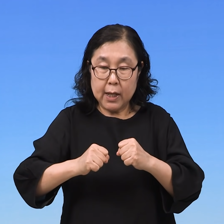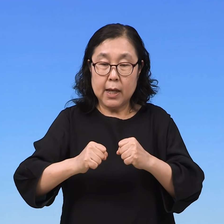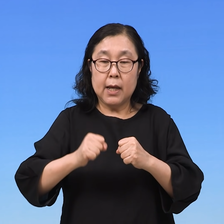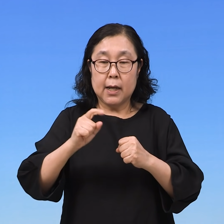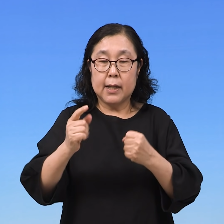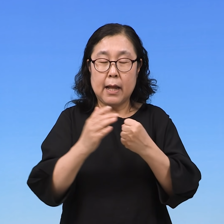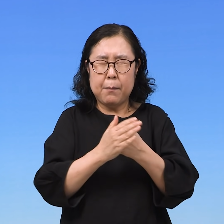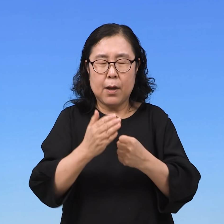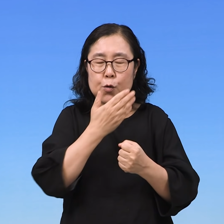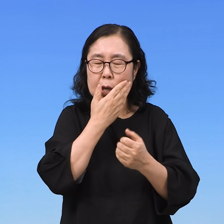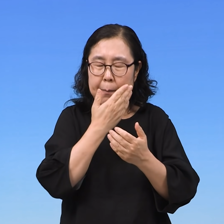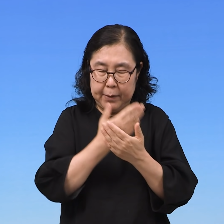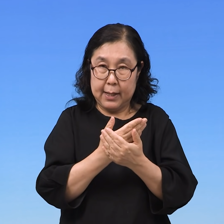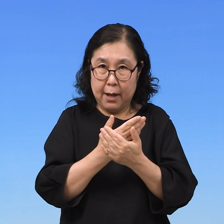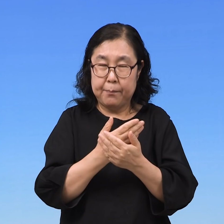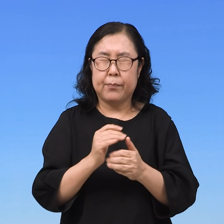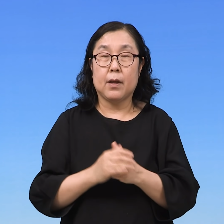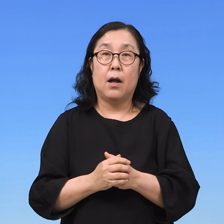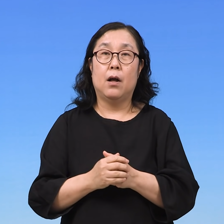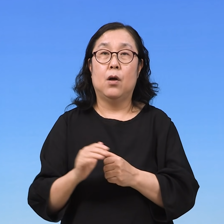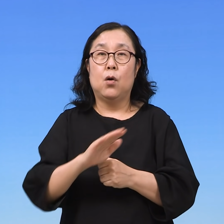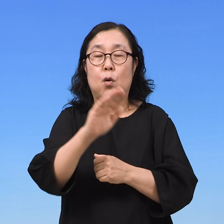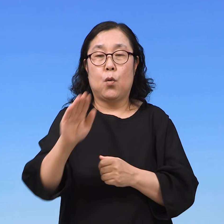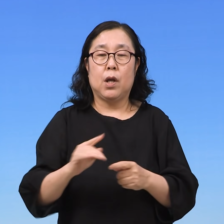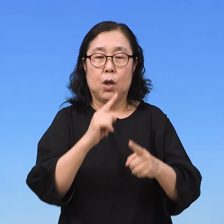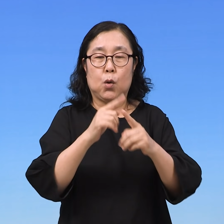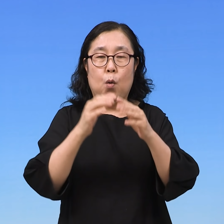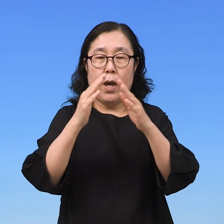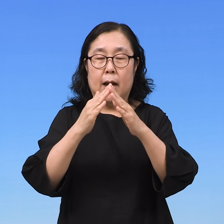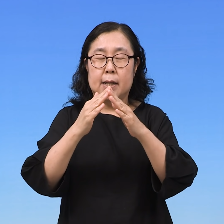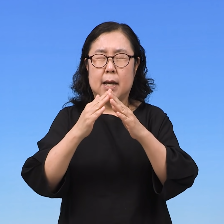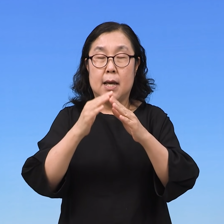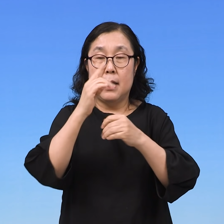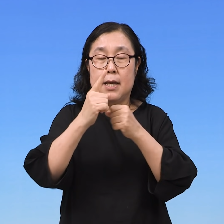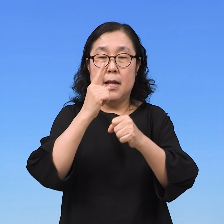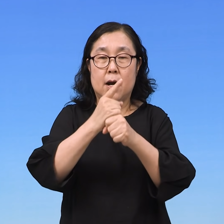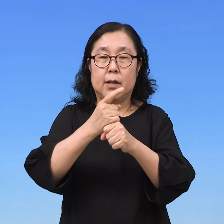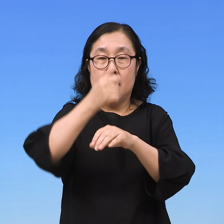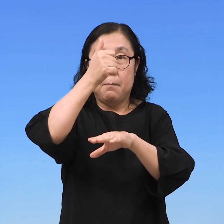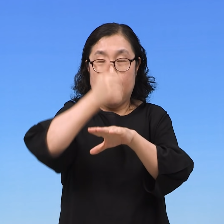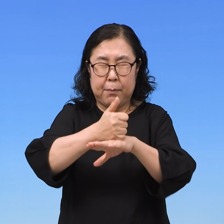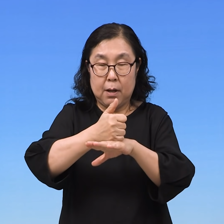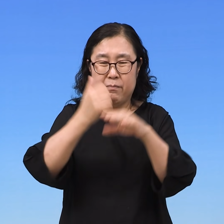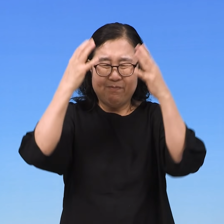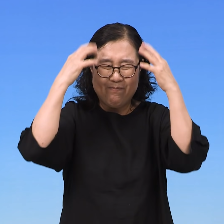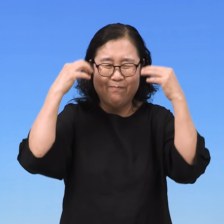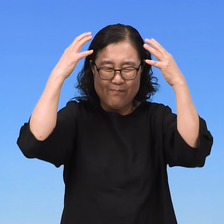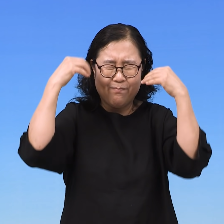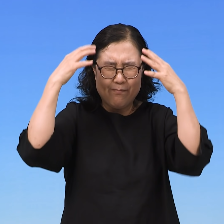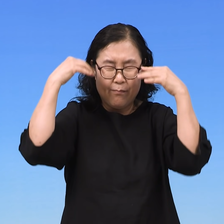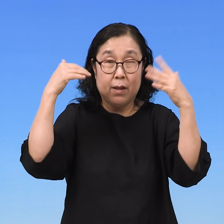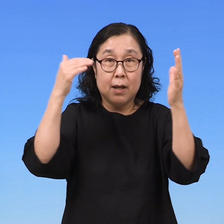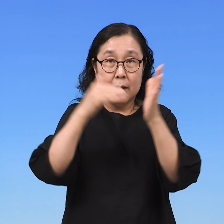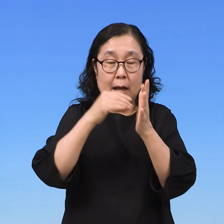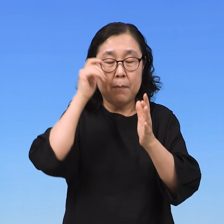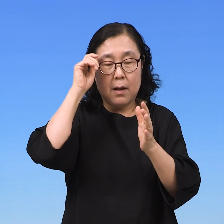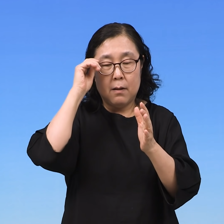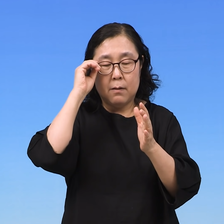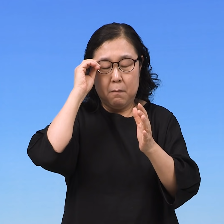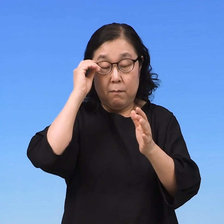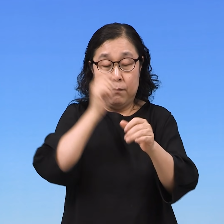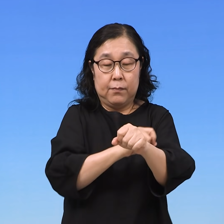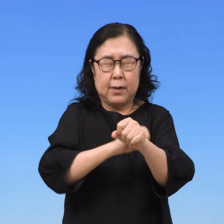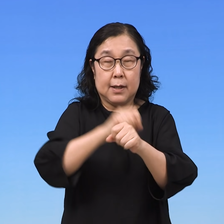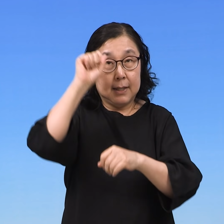우리 교회의 이 리듬을 아셔야 돼요. 이제 한 해를 결산하는, 이제 더운 여름이 지나고 나면 특별 새벽